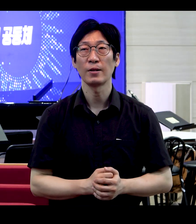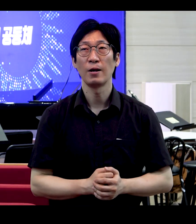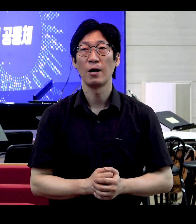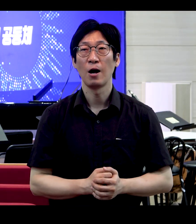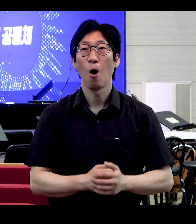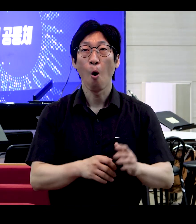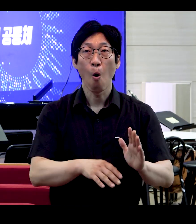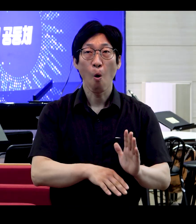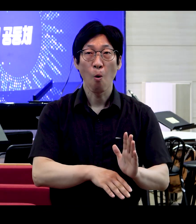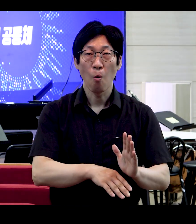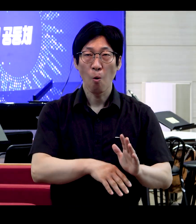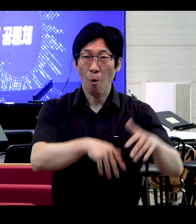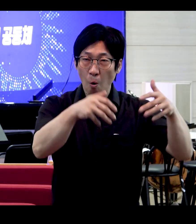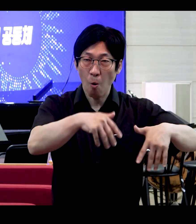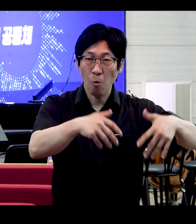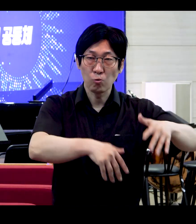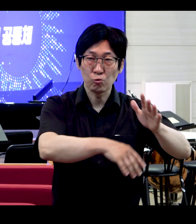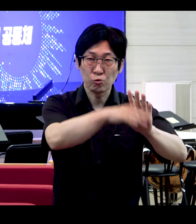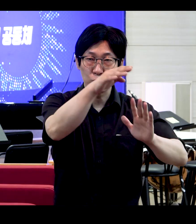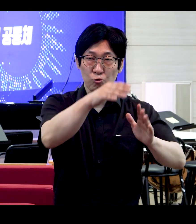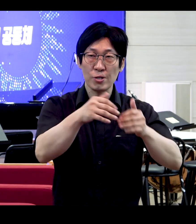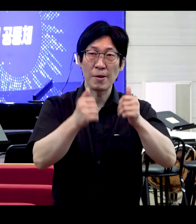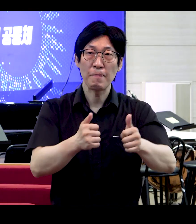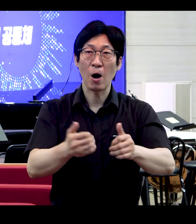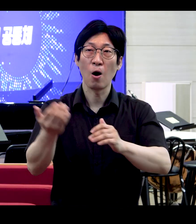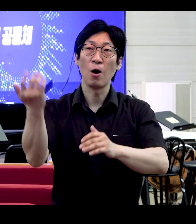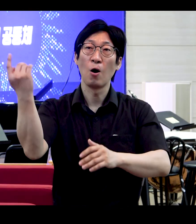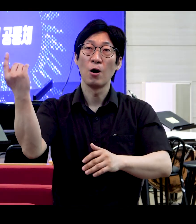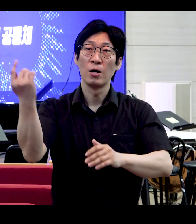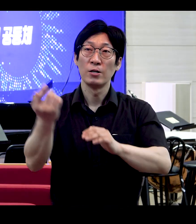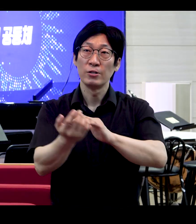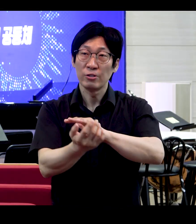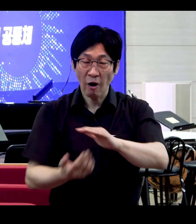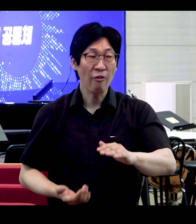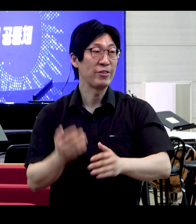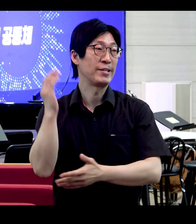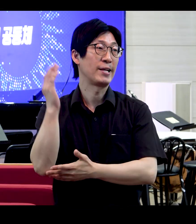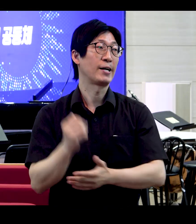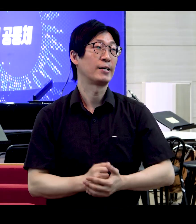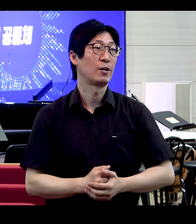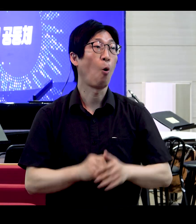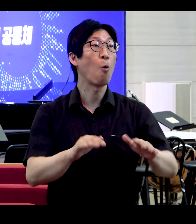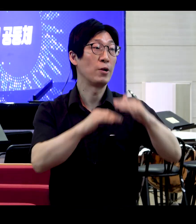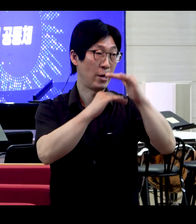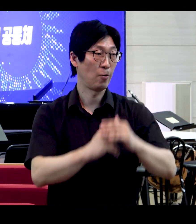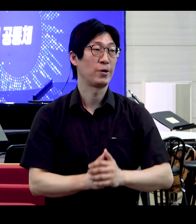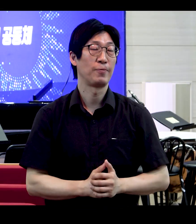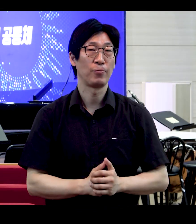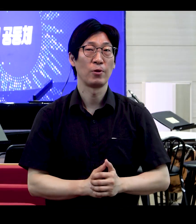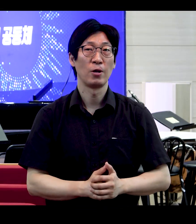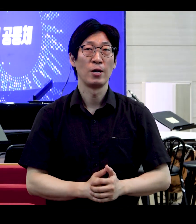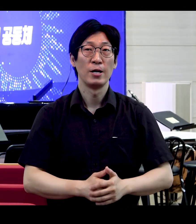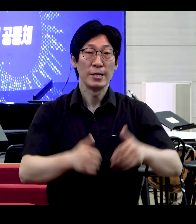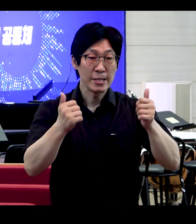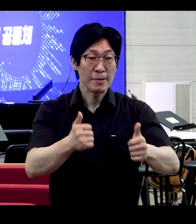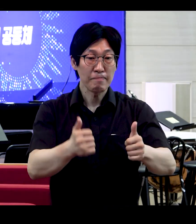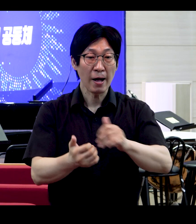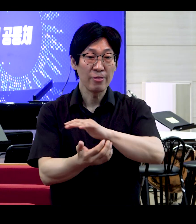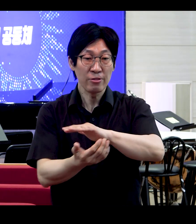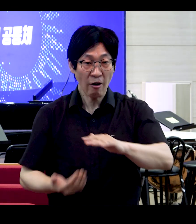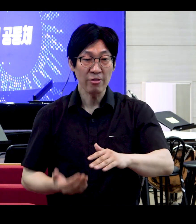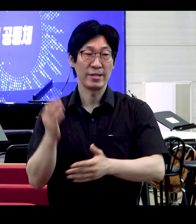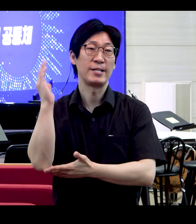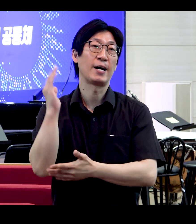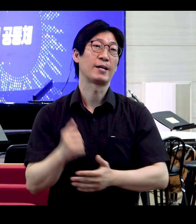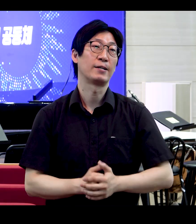바로 홍수 심판이 임하기 전에 있었던 이야기거든요. 홍수 심판이 임하기 전에